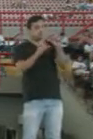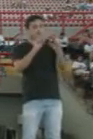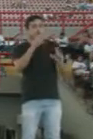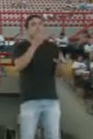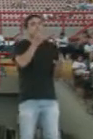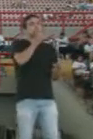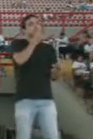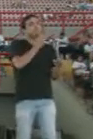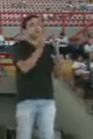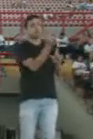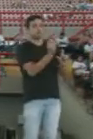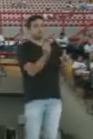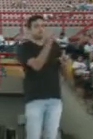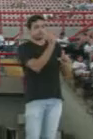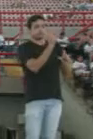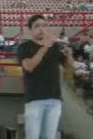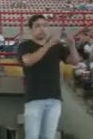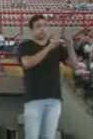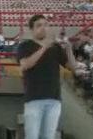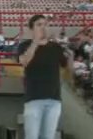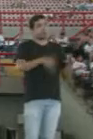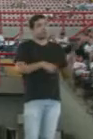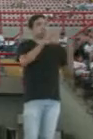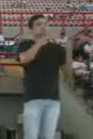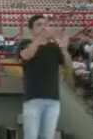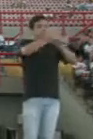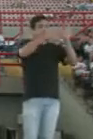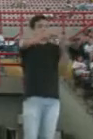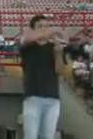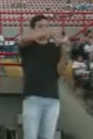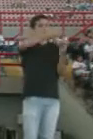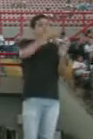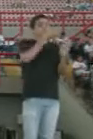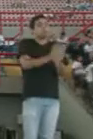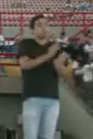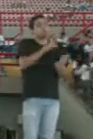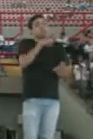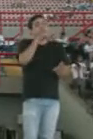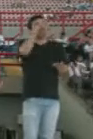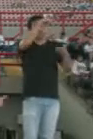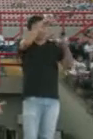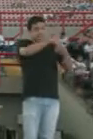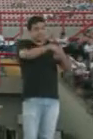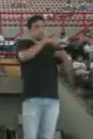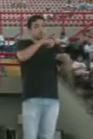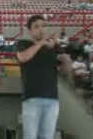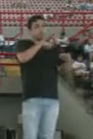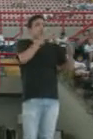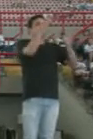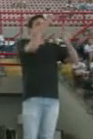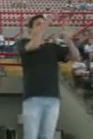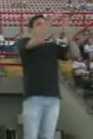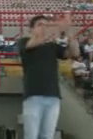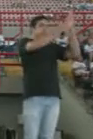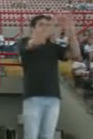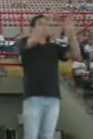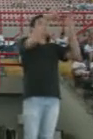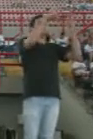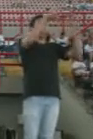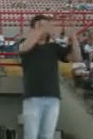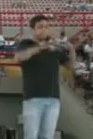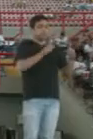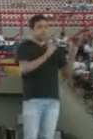charge. Então fique esperto, se chama texto misto. Por que que é misto? Porque tem a parte escrita, que é a parte verbal,